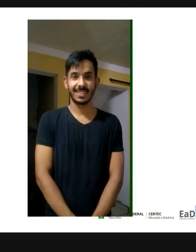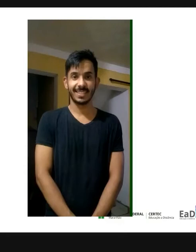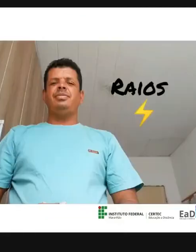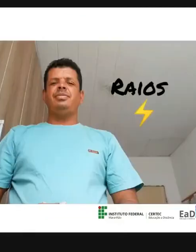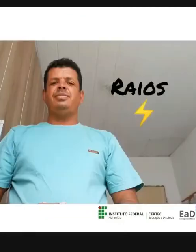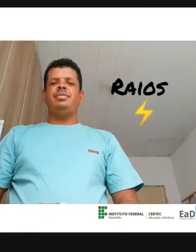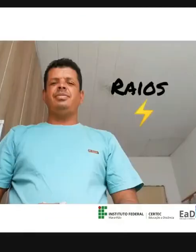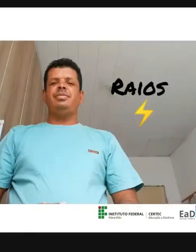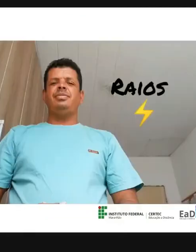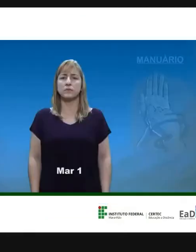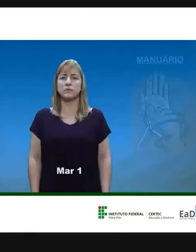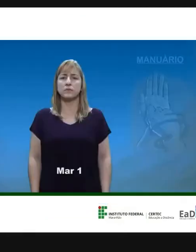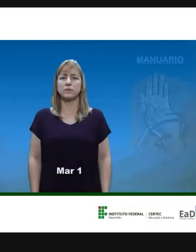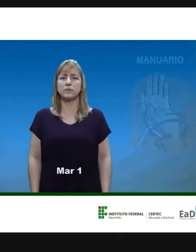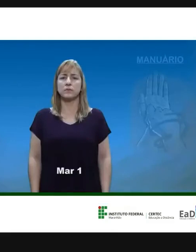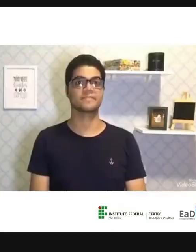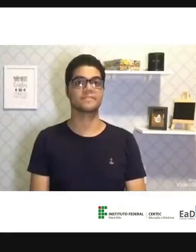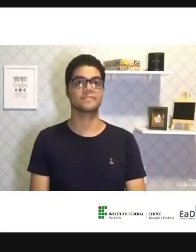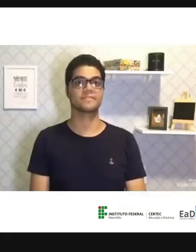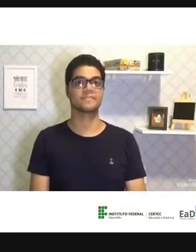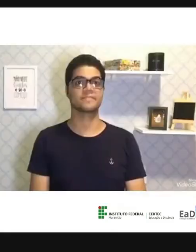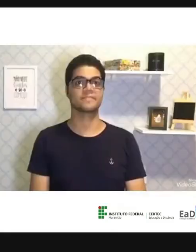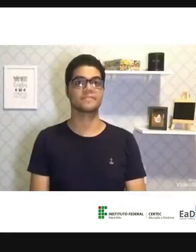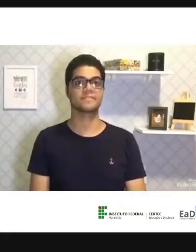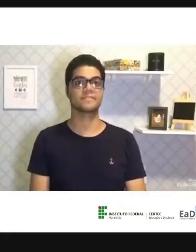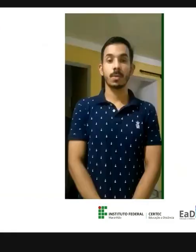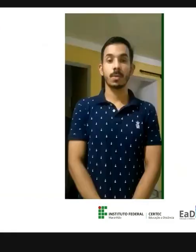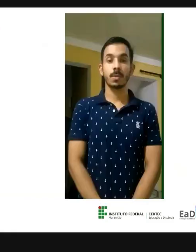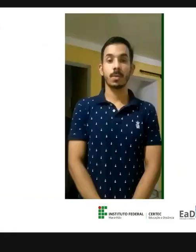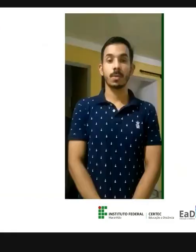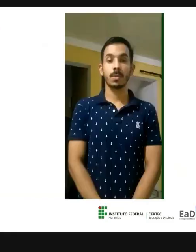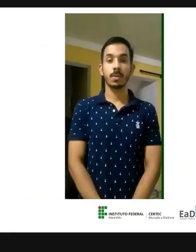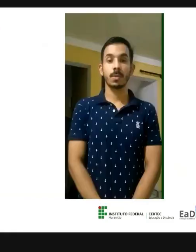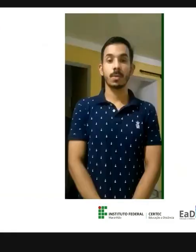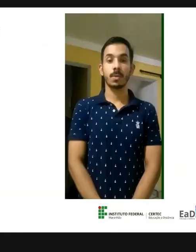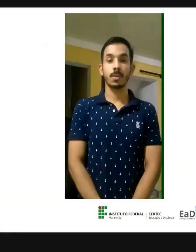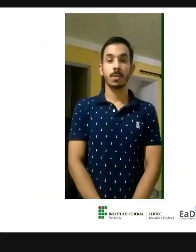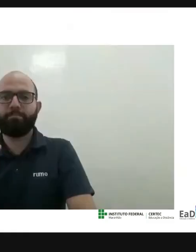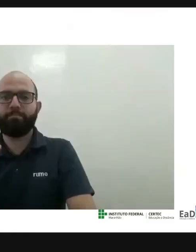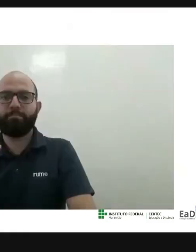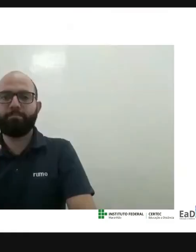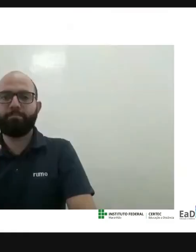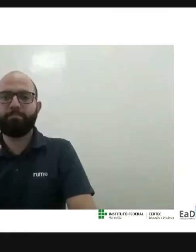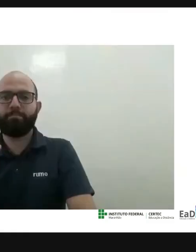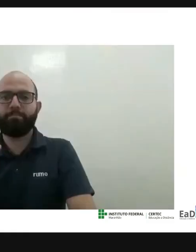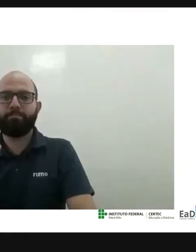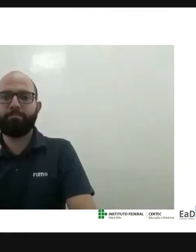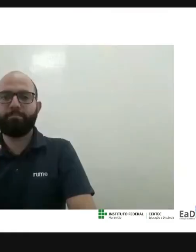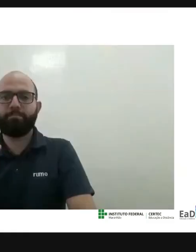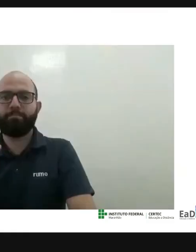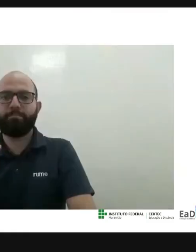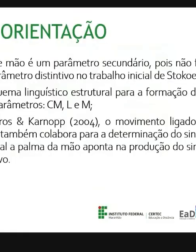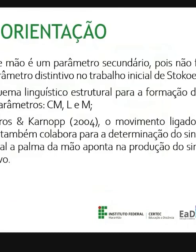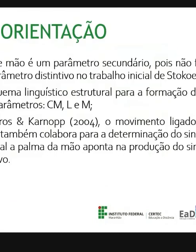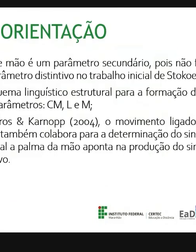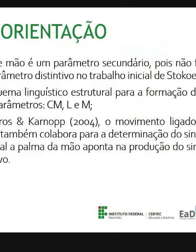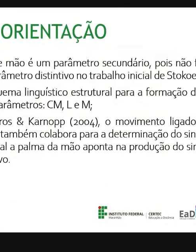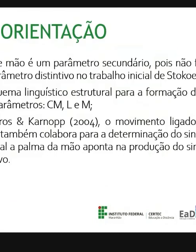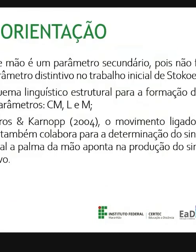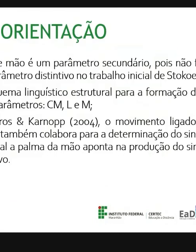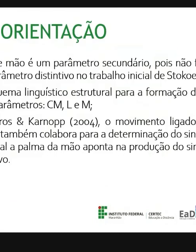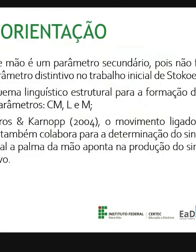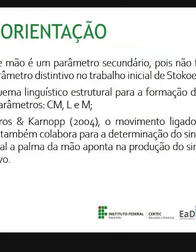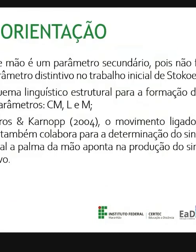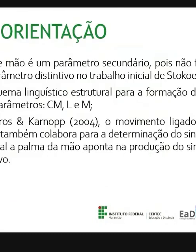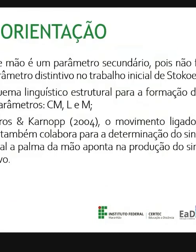estático. Angular, sinuoso, circular e semicircular. Helicoidal. Tem todos os